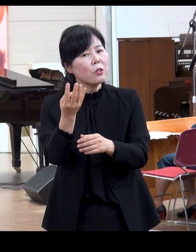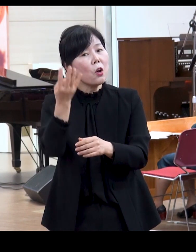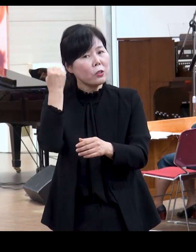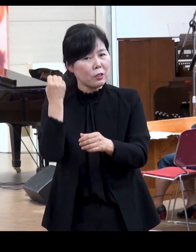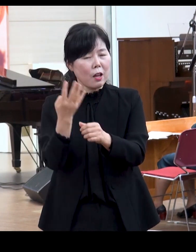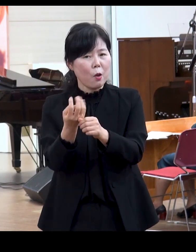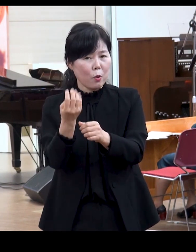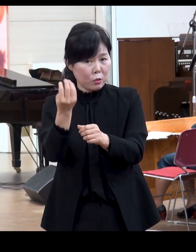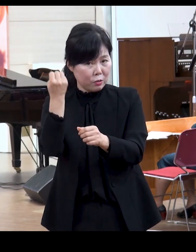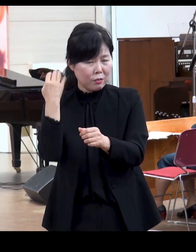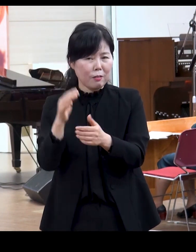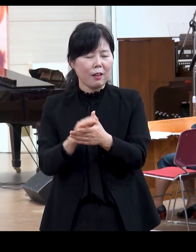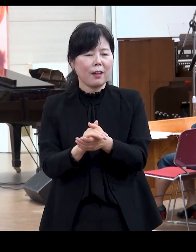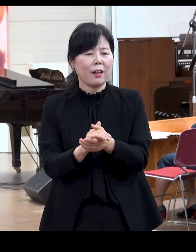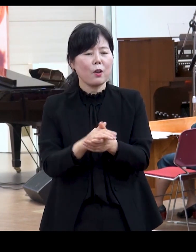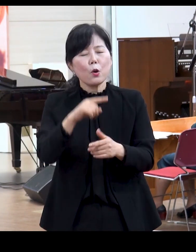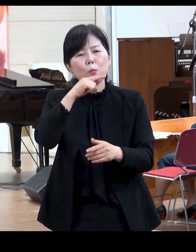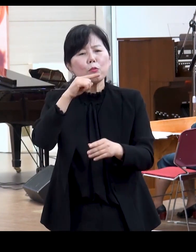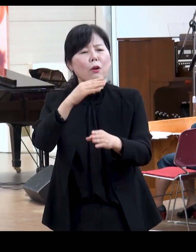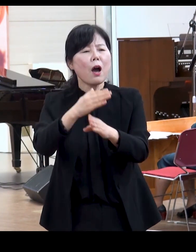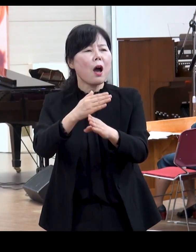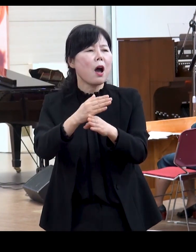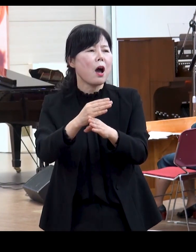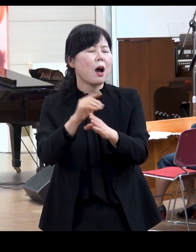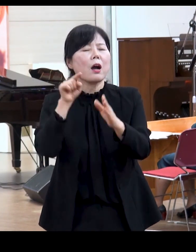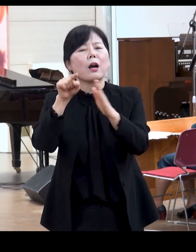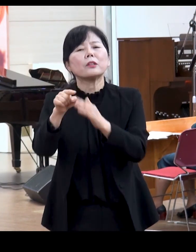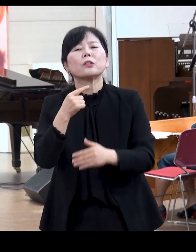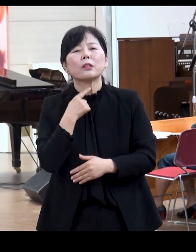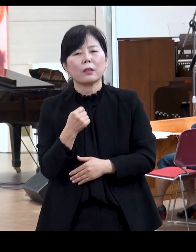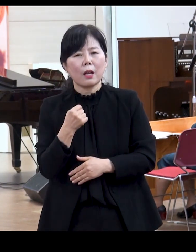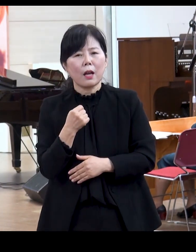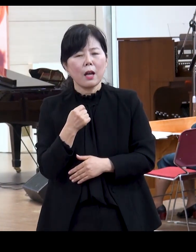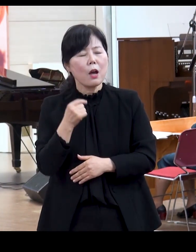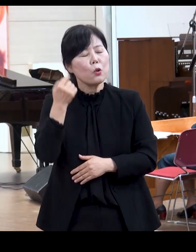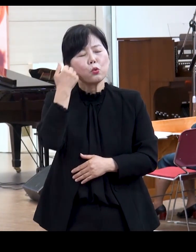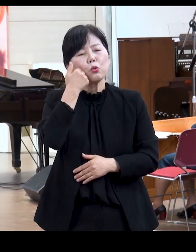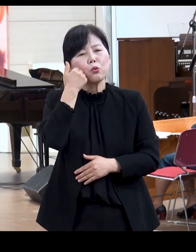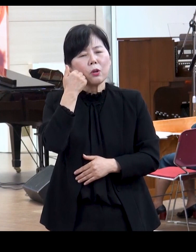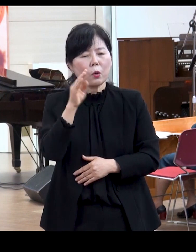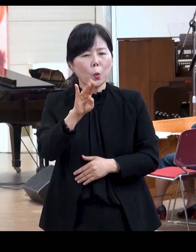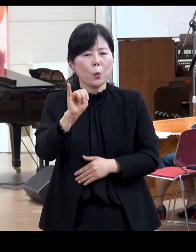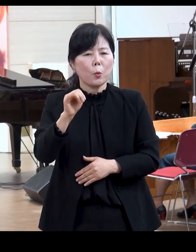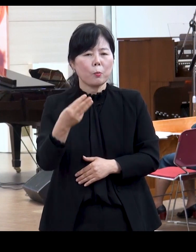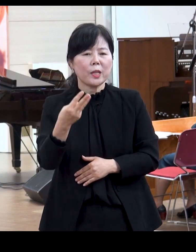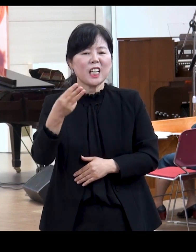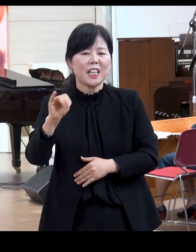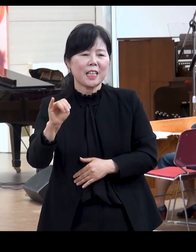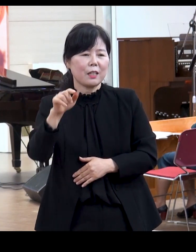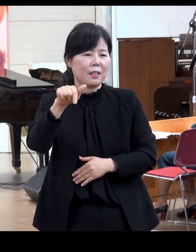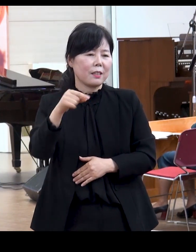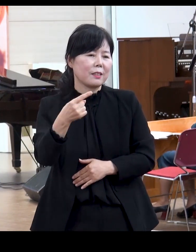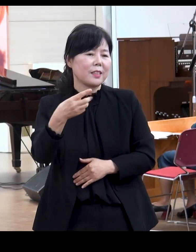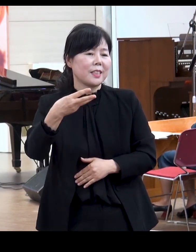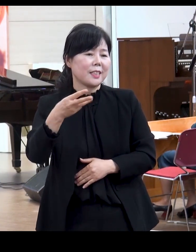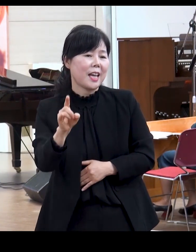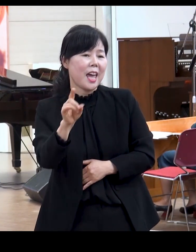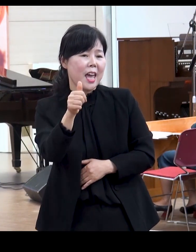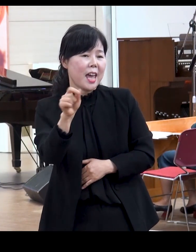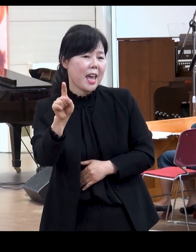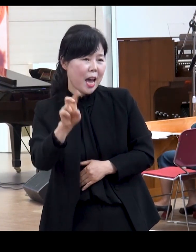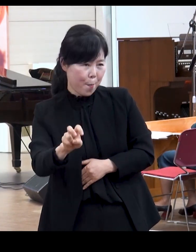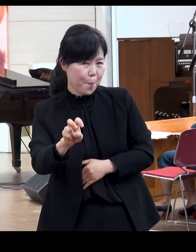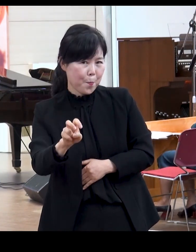갔었다. 근데 왜 갔냐면 빌리 그레함 목사님이 방북할 때 같이 갔다는 거예요. 이건